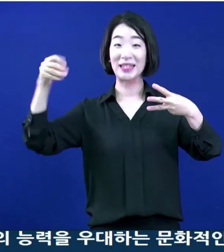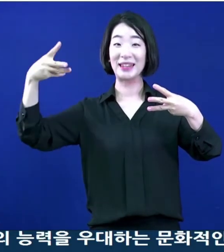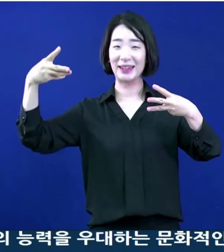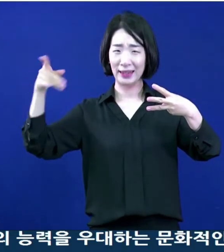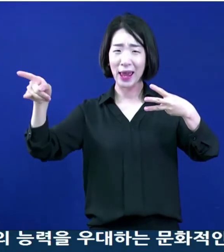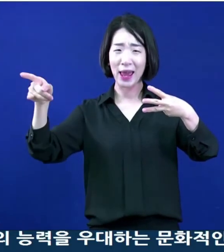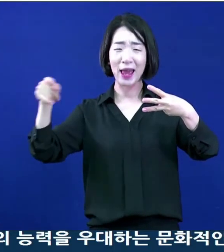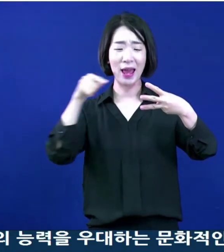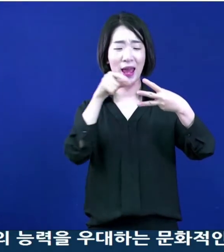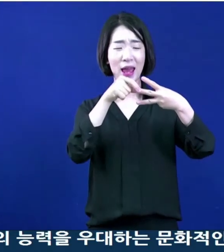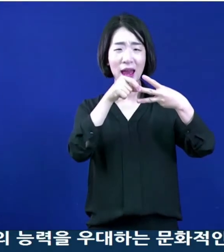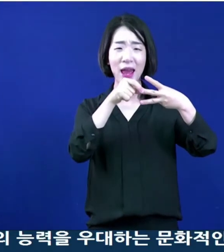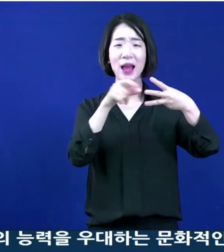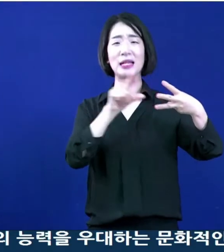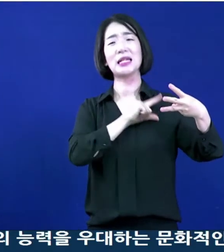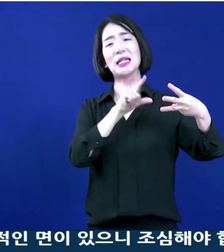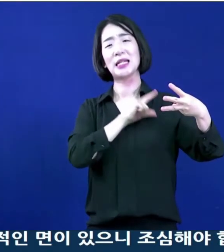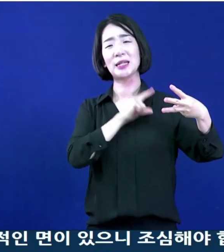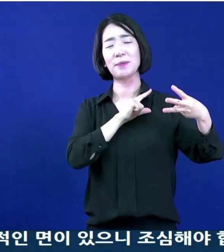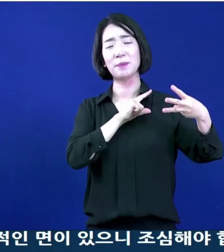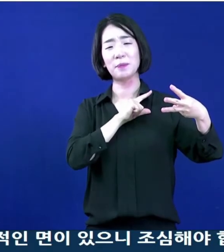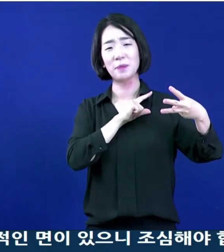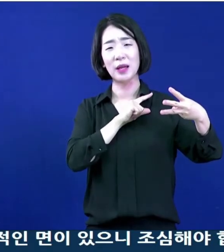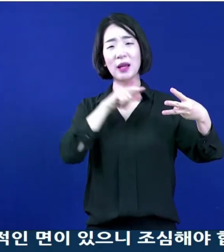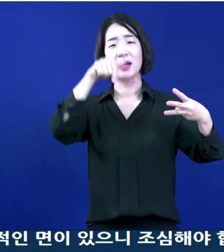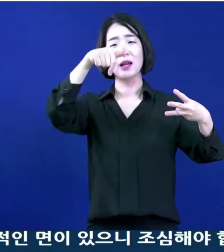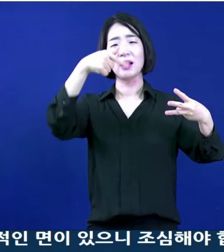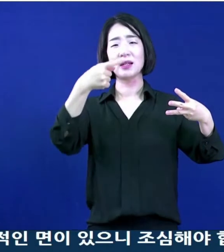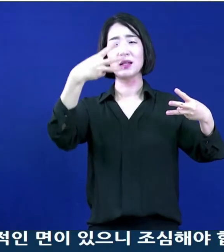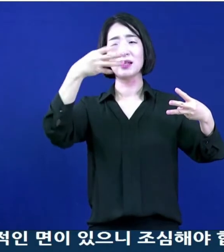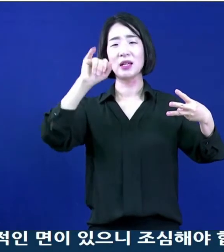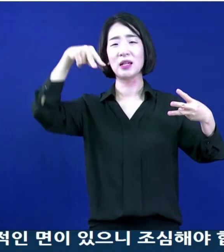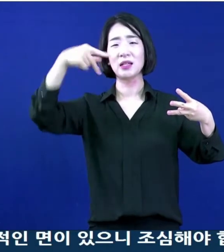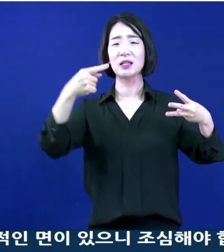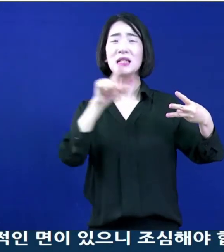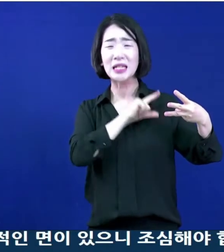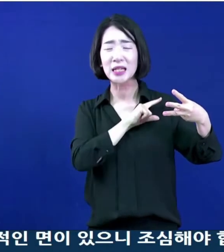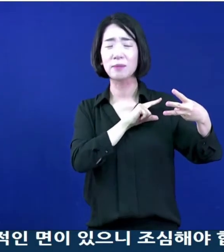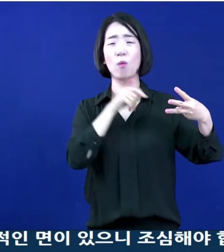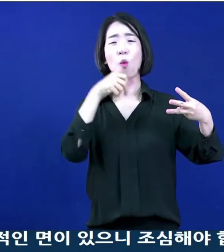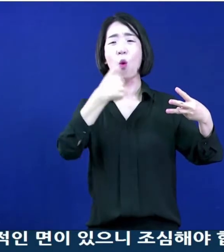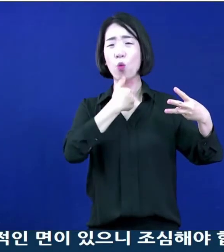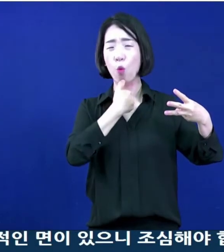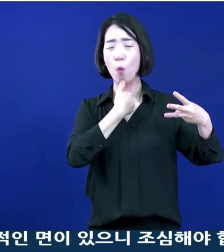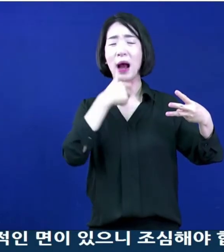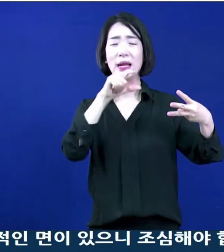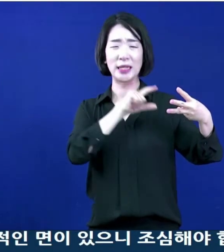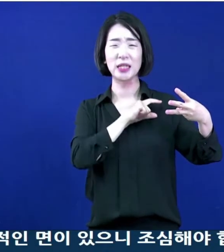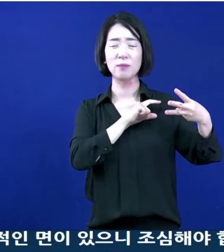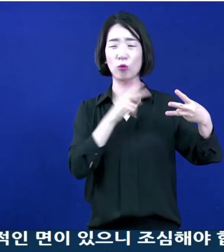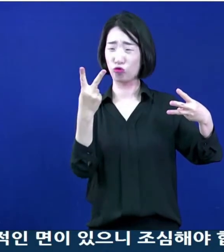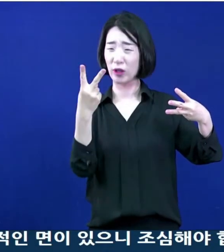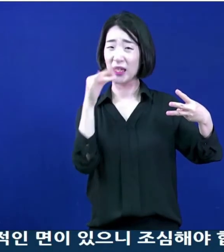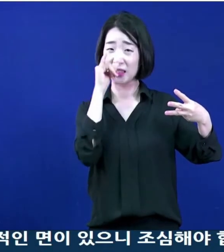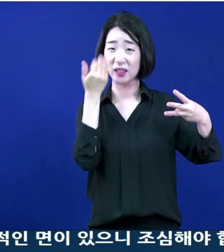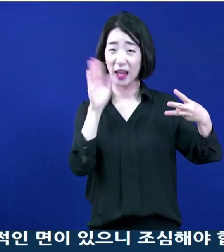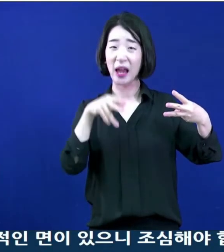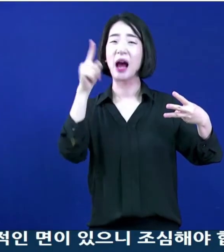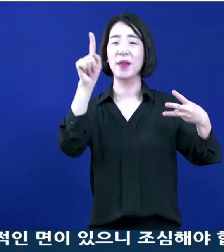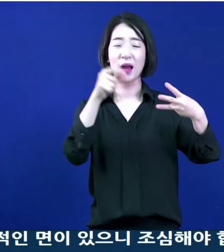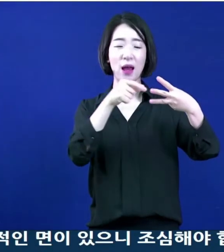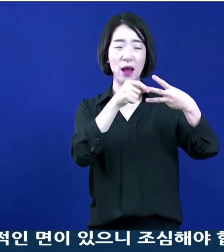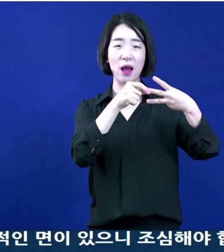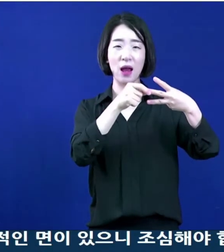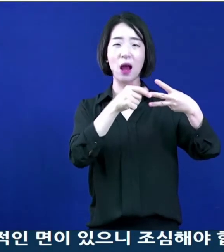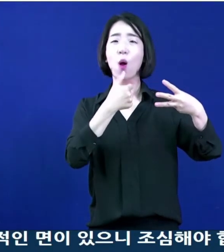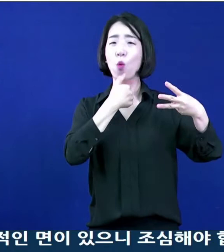이 그리스식 이름이 있고 로마식 이름이 있습니다. 이름이 두 개, 똑같은 신인데 그리스식으로 부르는 이름이 로마식으로도